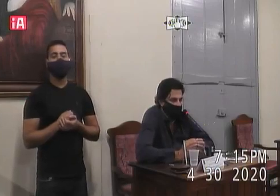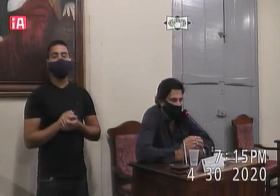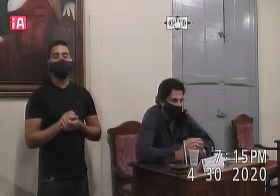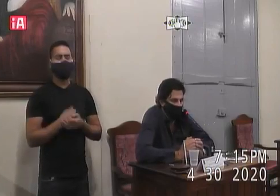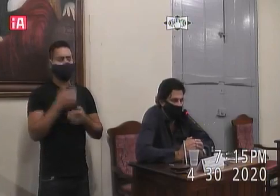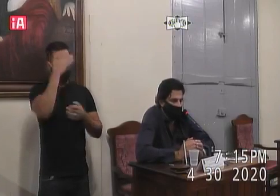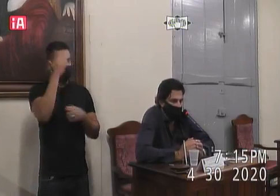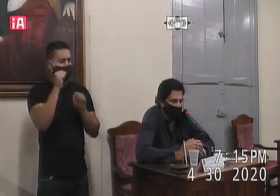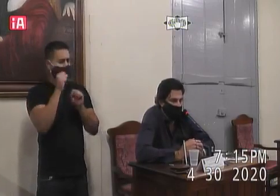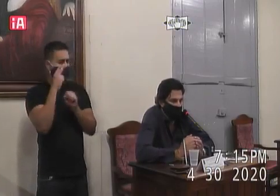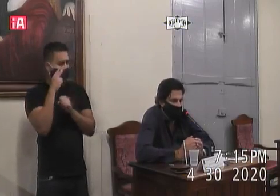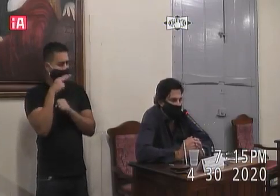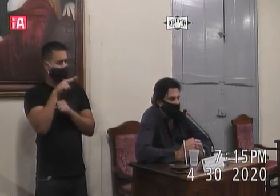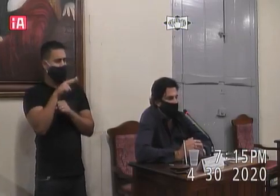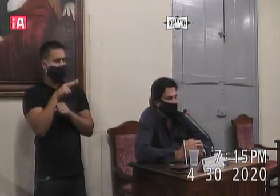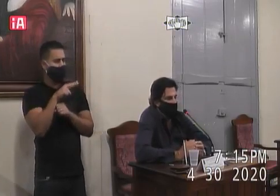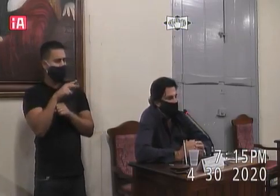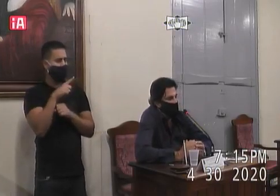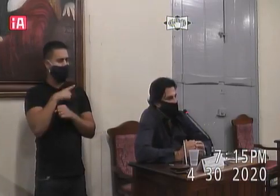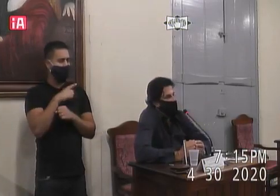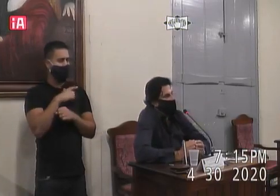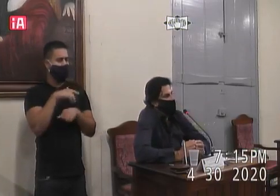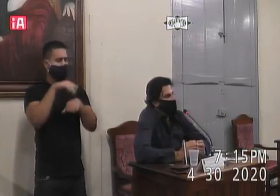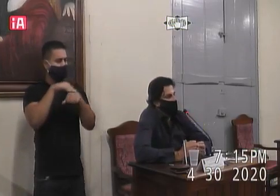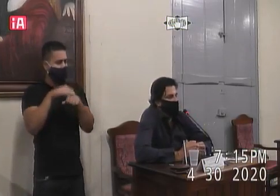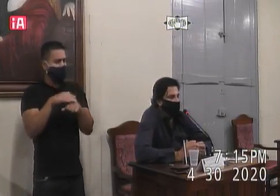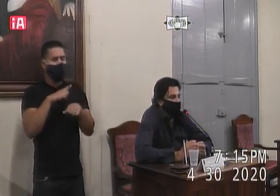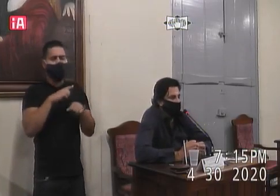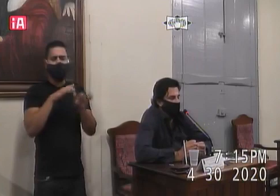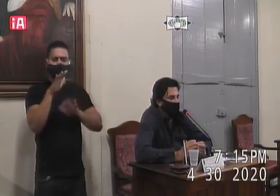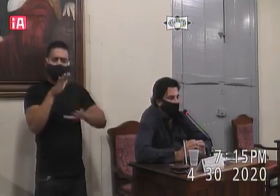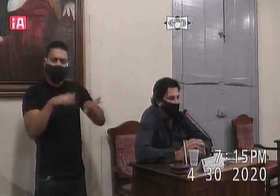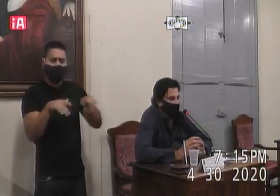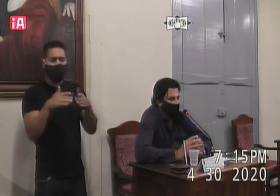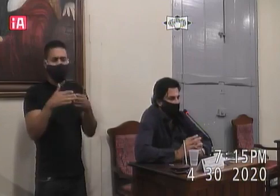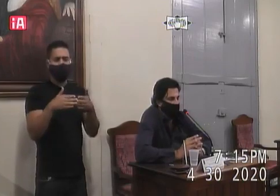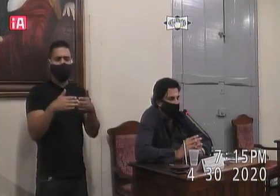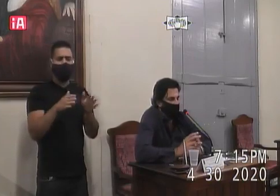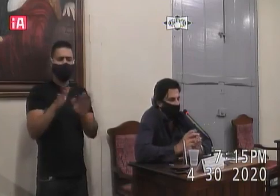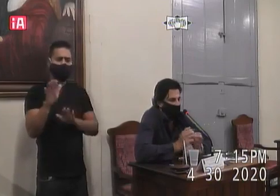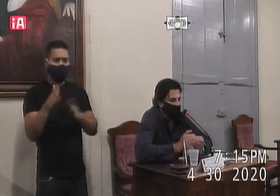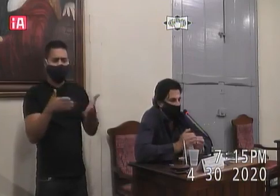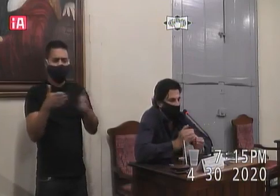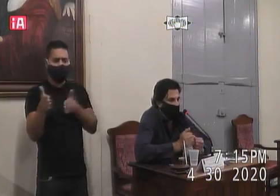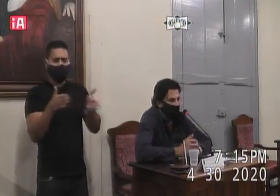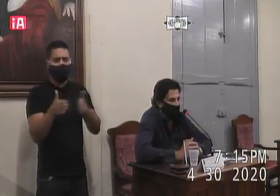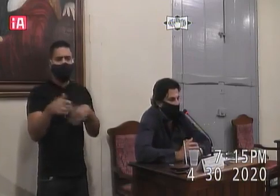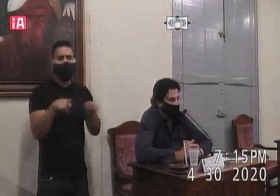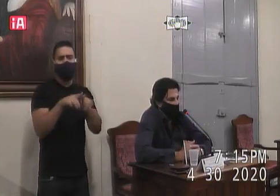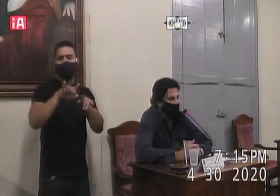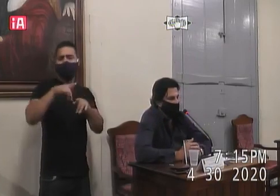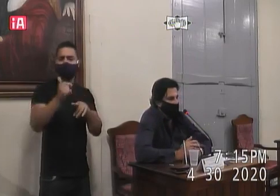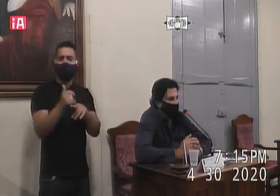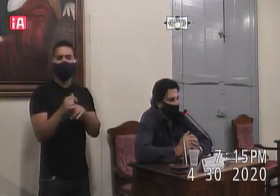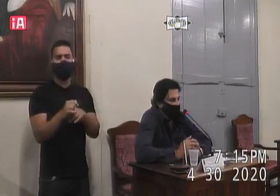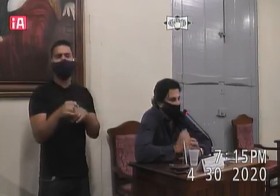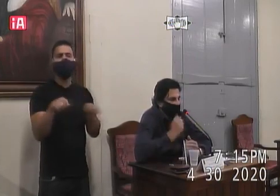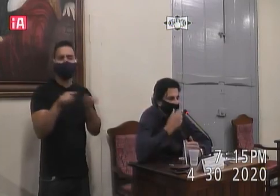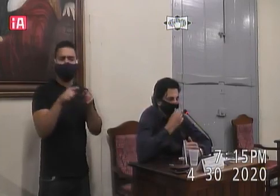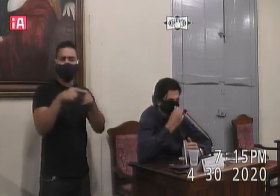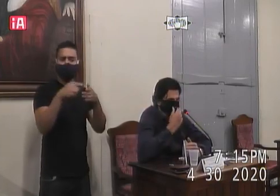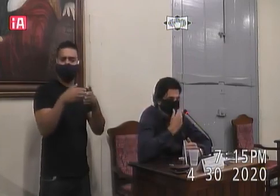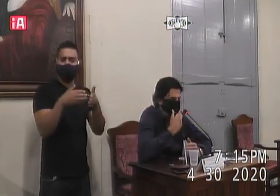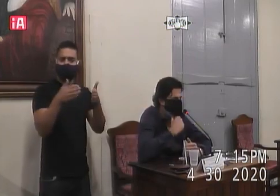possa olhar com esse carinho, com esse zelo, para que possa flexibilizar aí o nosso comércio, que possa aí ser aberto